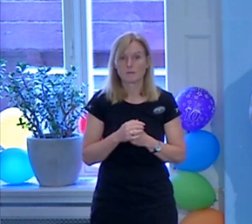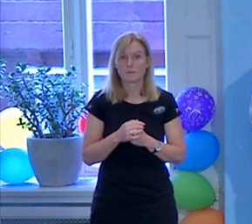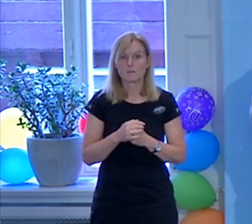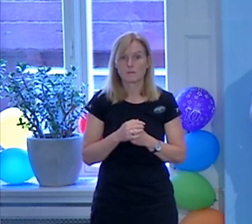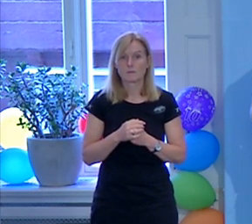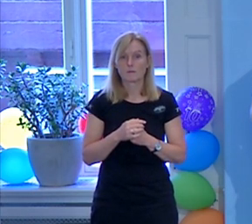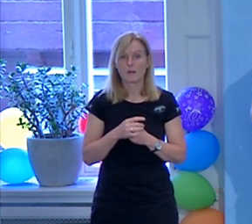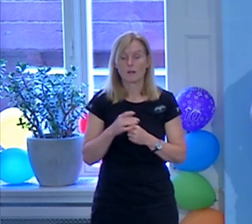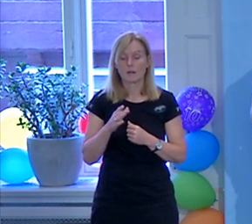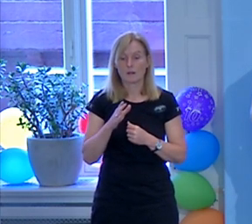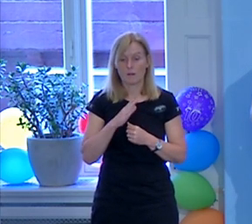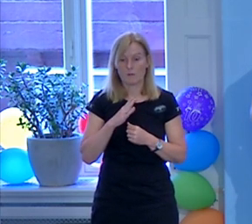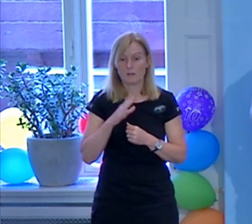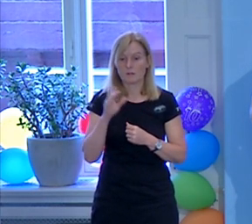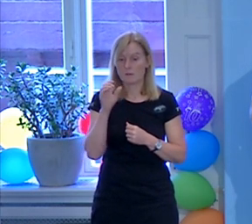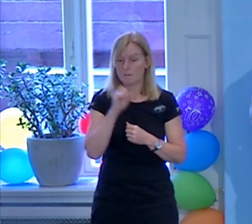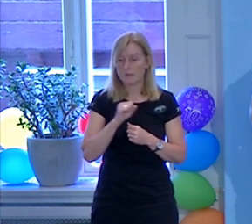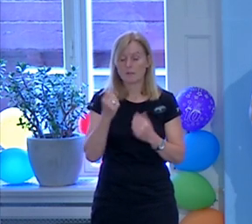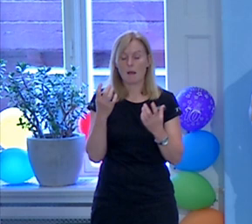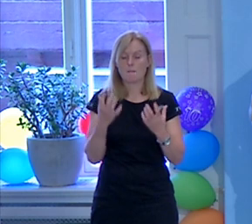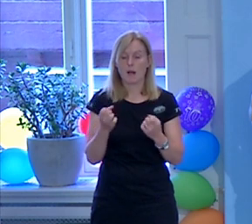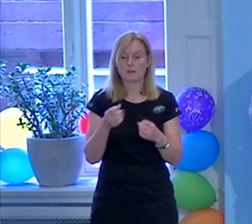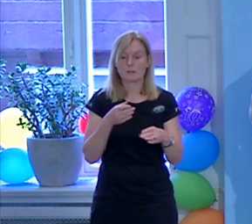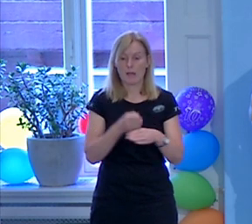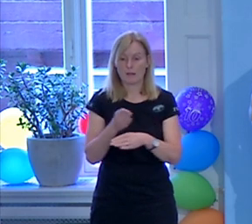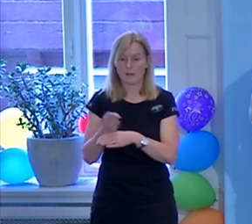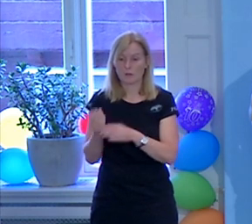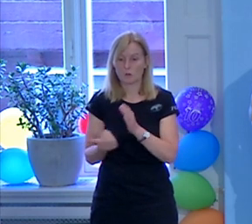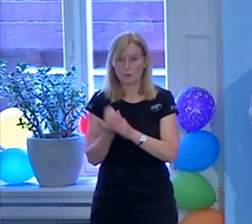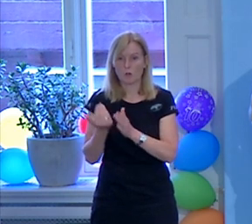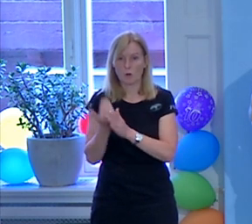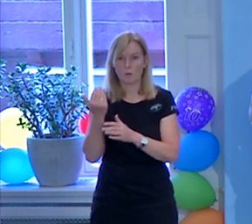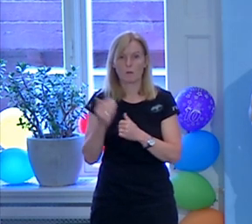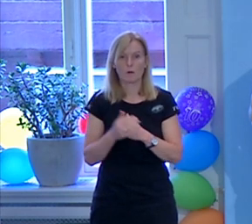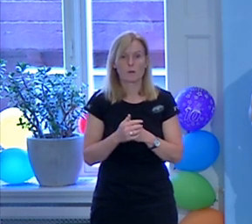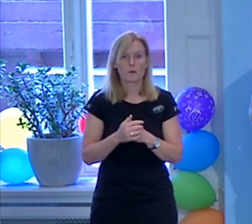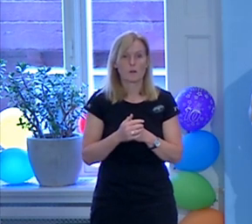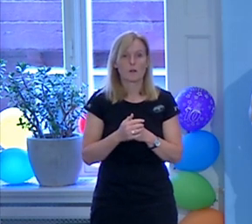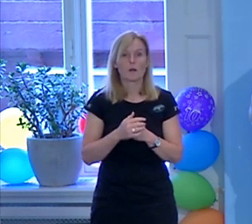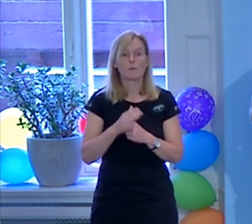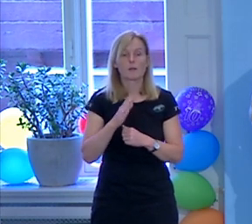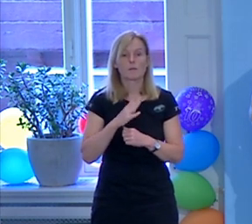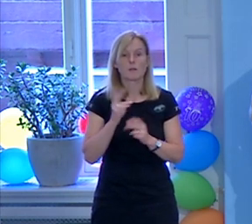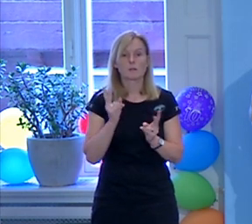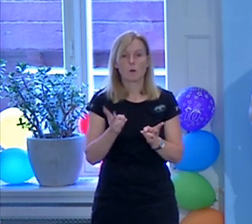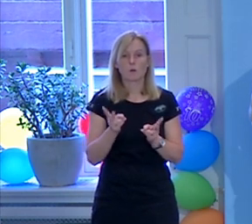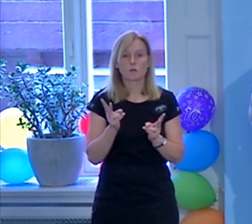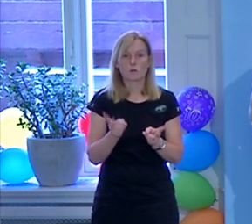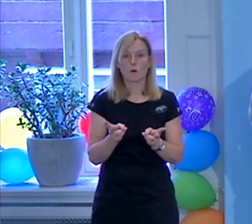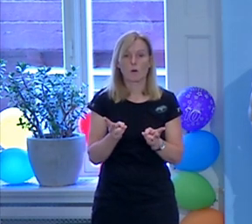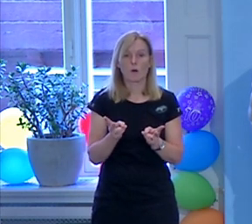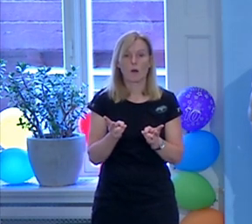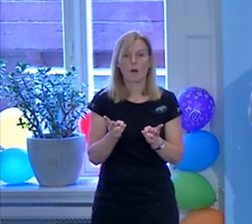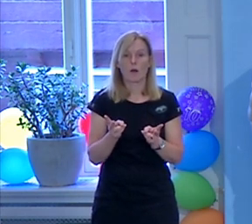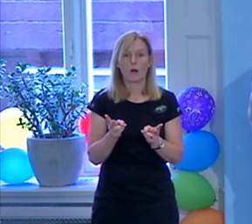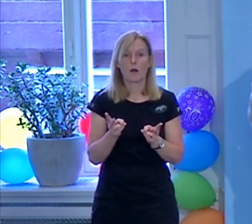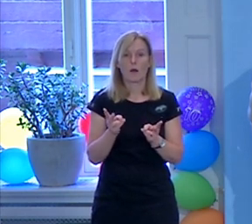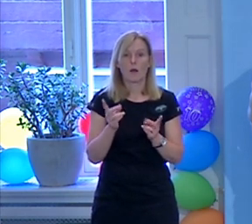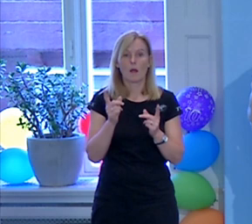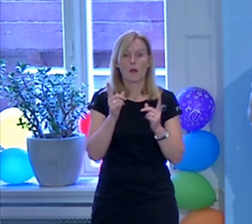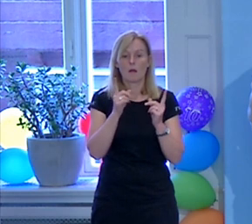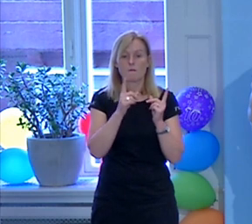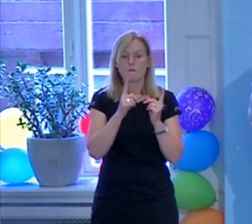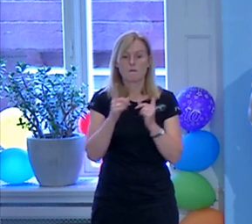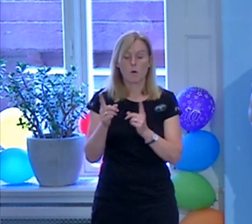Det finns en massa praktiska hinder. Men det finns också ett tendens. Det är folk som kan stanna